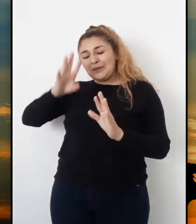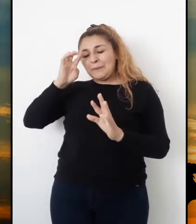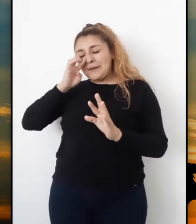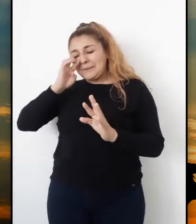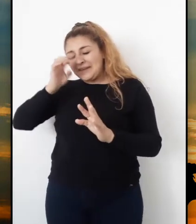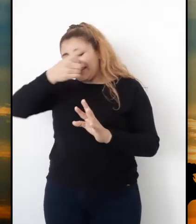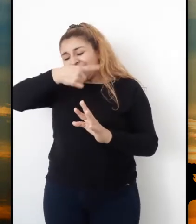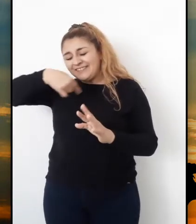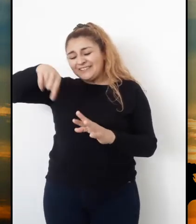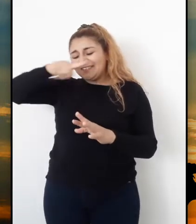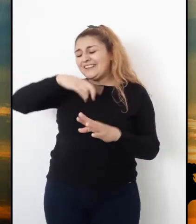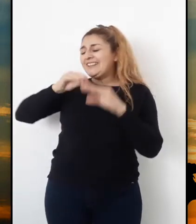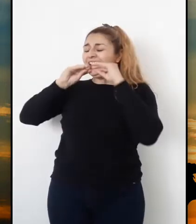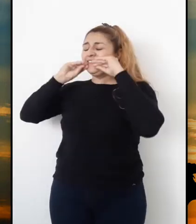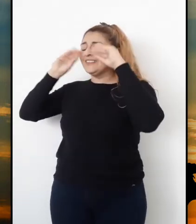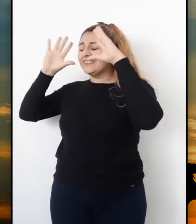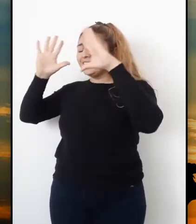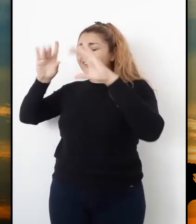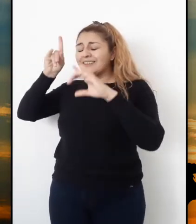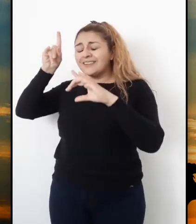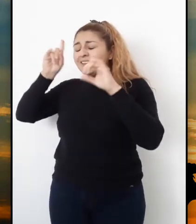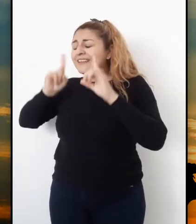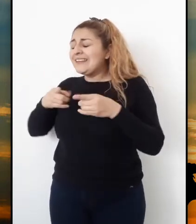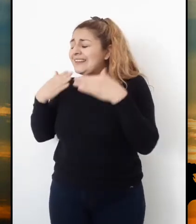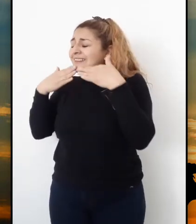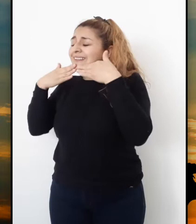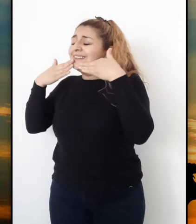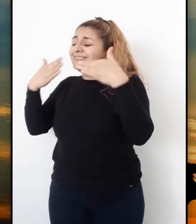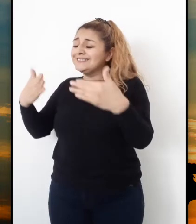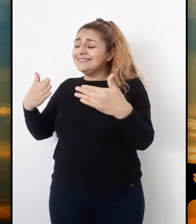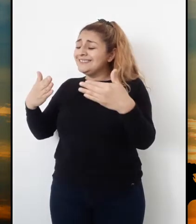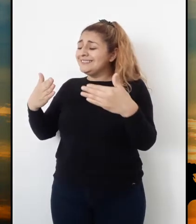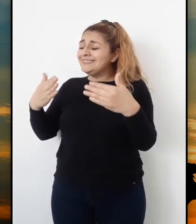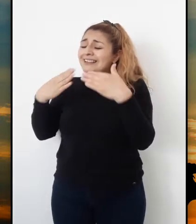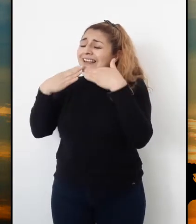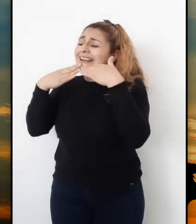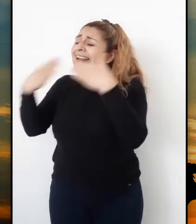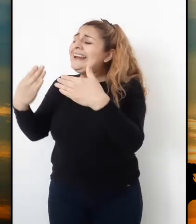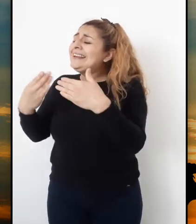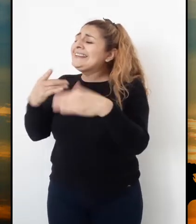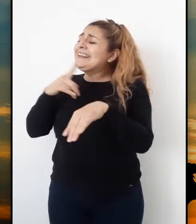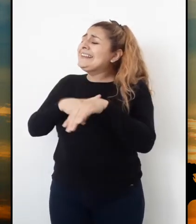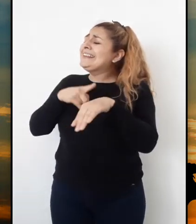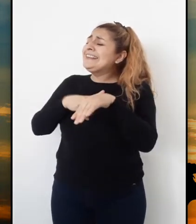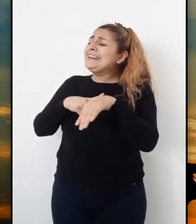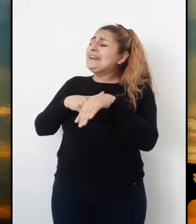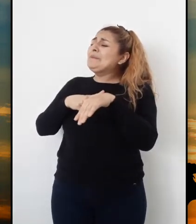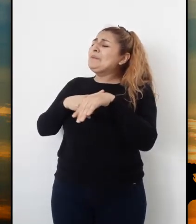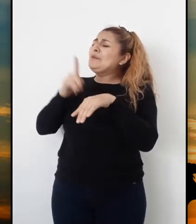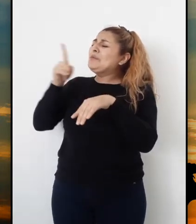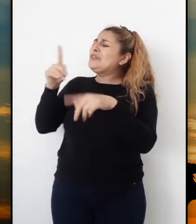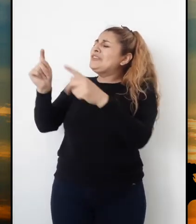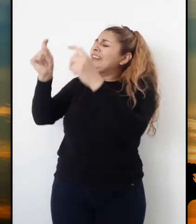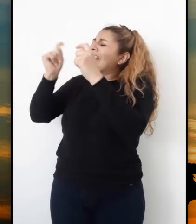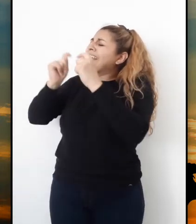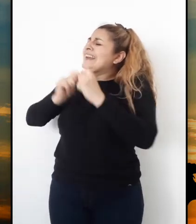Nous te bénissons, Père. Nous te rendons grâce. Te bendecimos, Padre, y te damos gracias. Nous disons merci, Seigneur, pour ce moment que tu nous donnes. Gracias por este momento